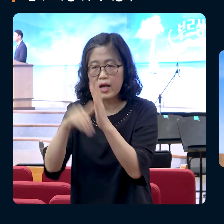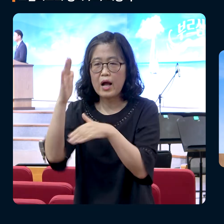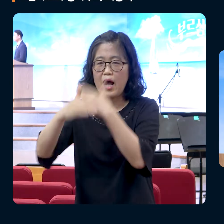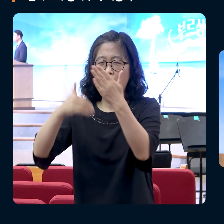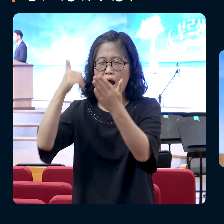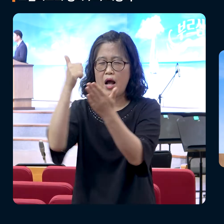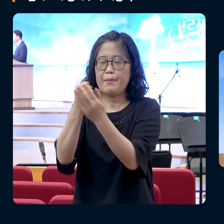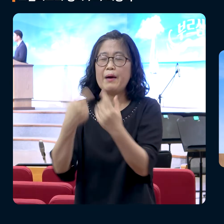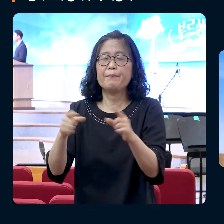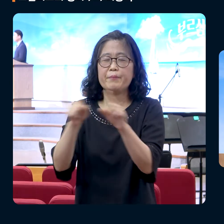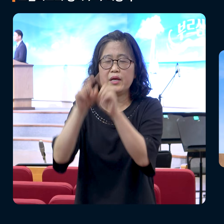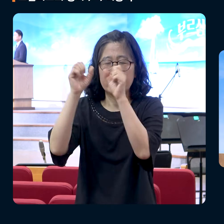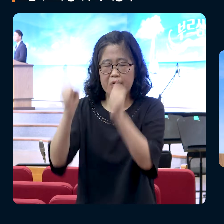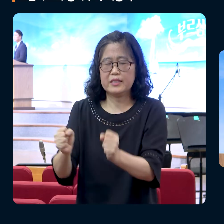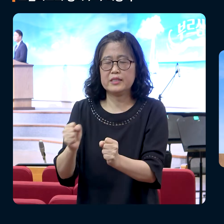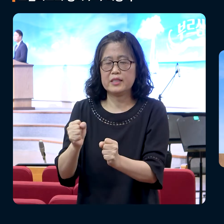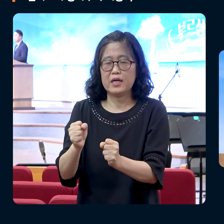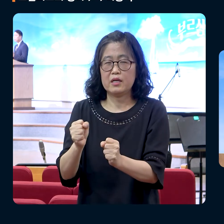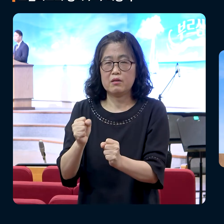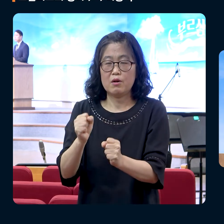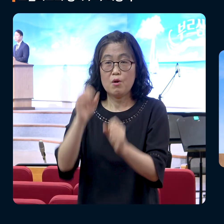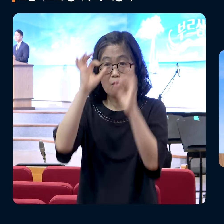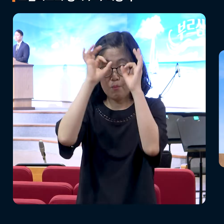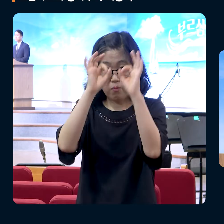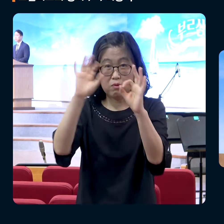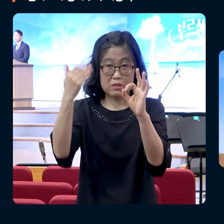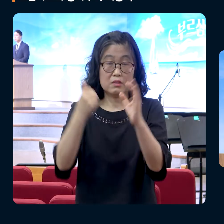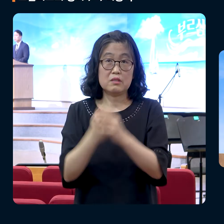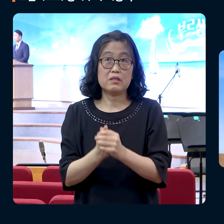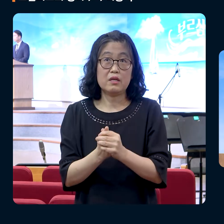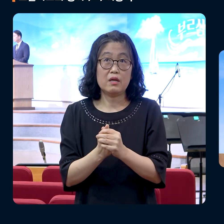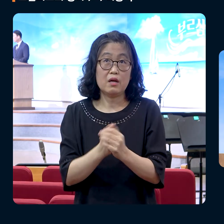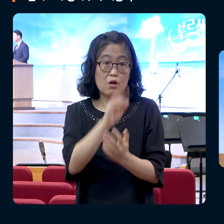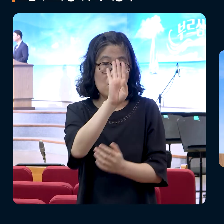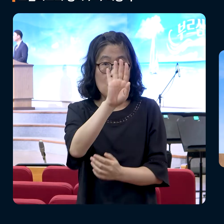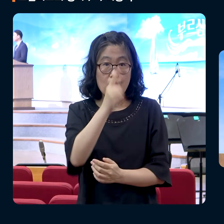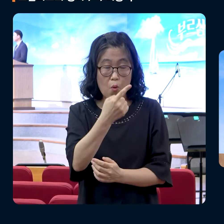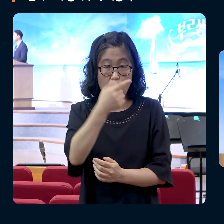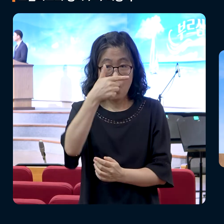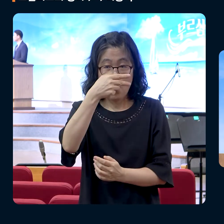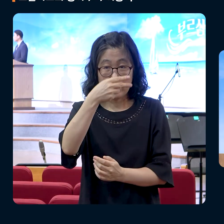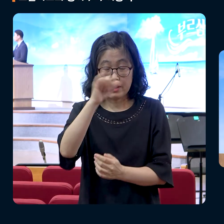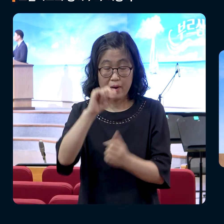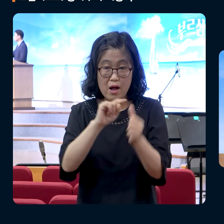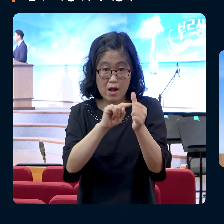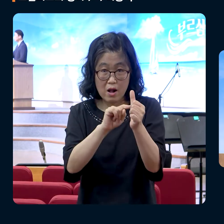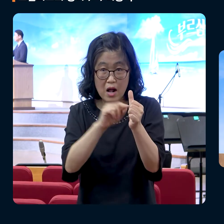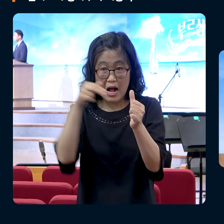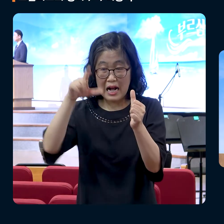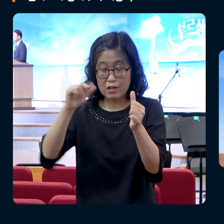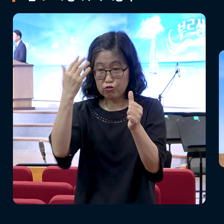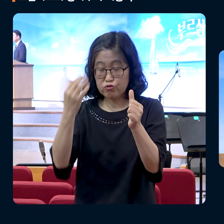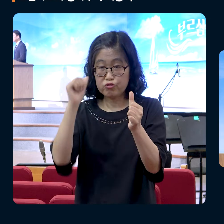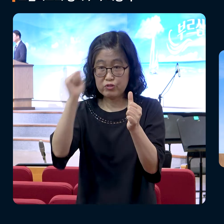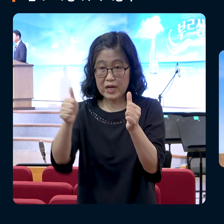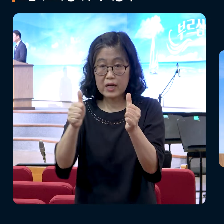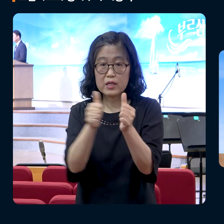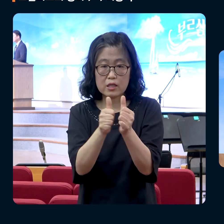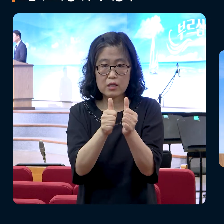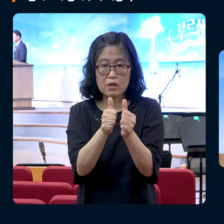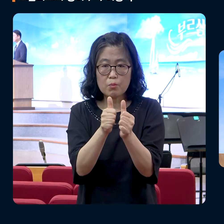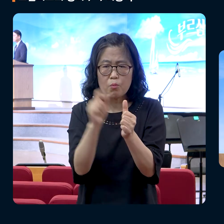보았다라는 겁니다. 여러분, 이 말은 뭐겠습니까? 보디발과 간수장이 눈에 보이지도 않는 하나님을 요셉 보면서 봤다라는